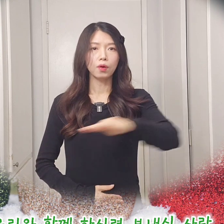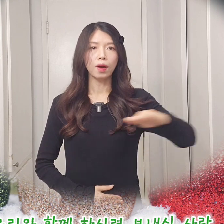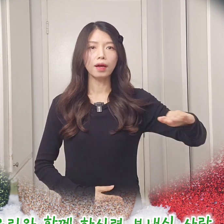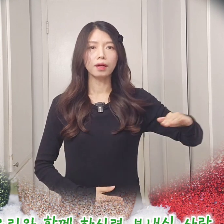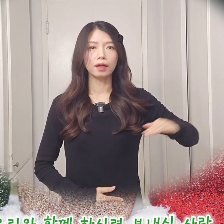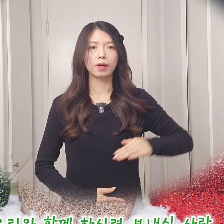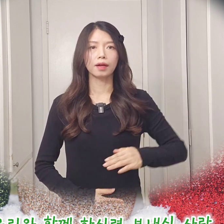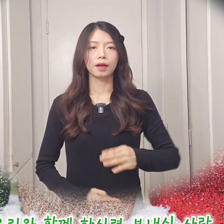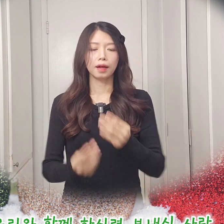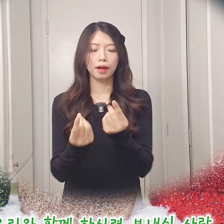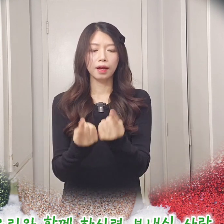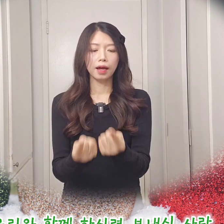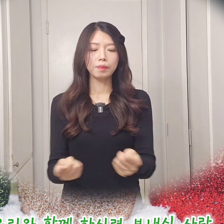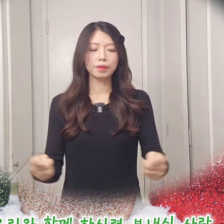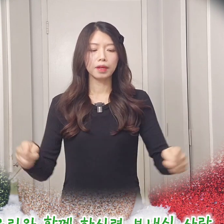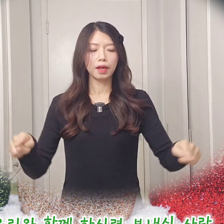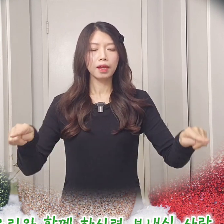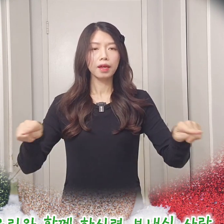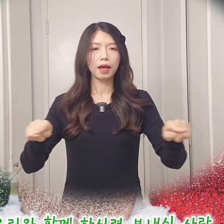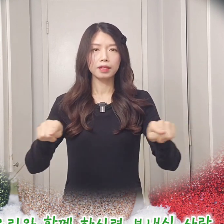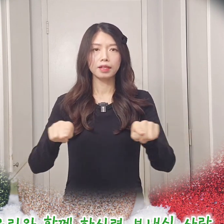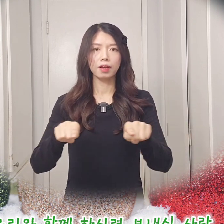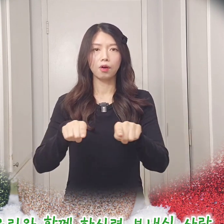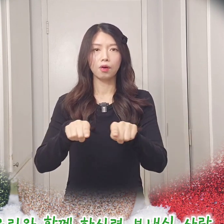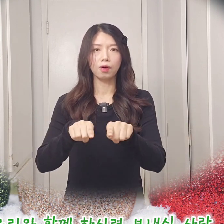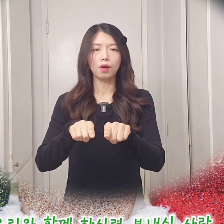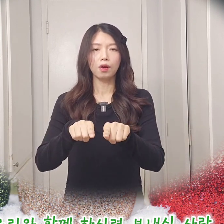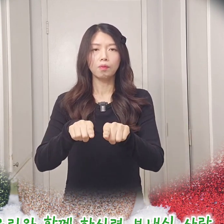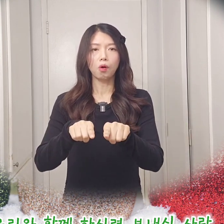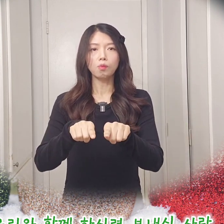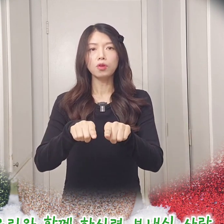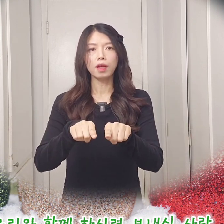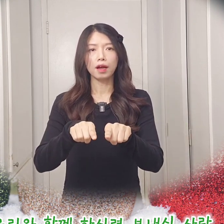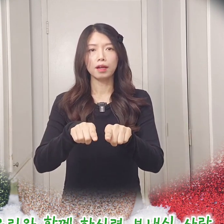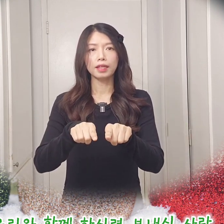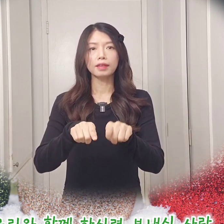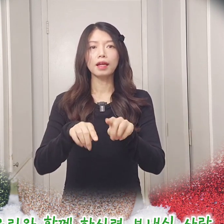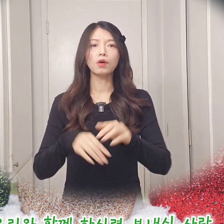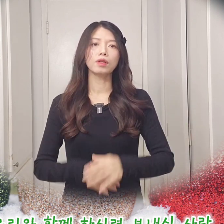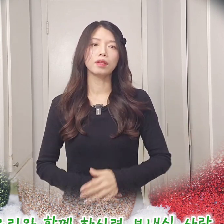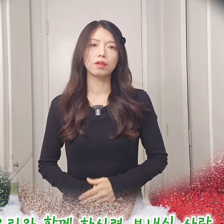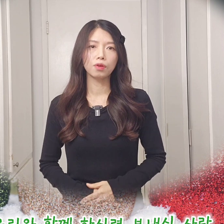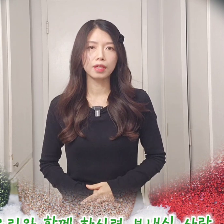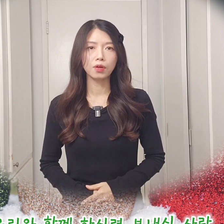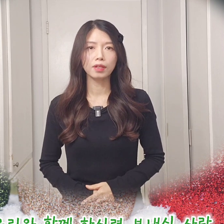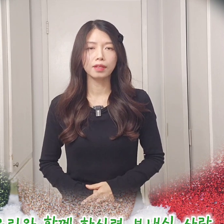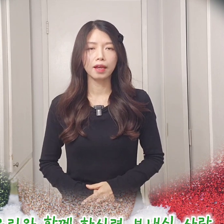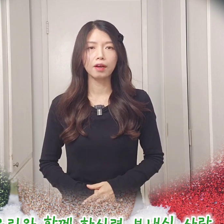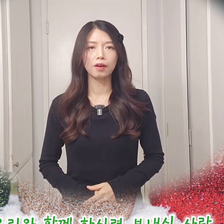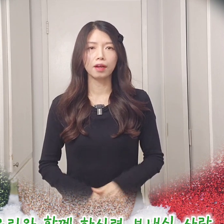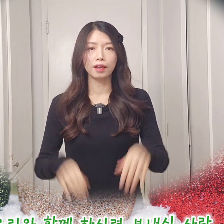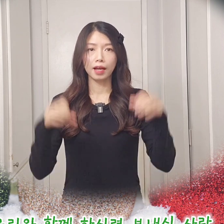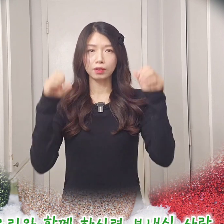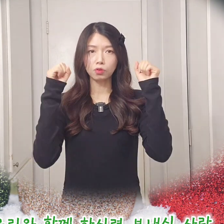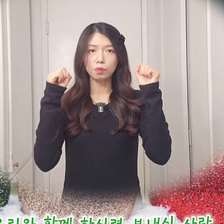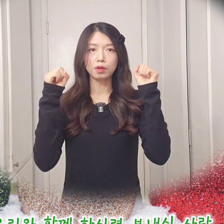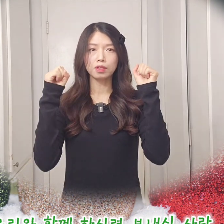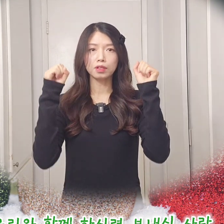우리와 함께 하시려. 머물다, 있다라고 한 뜻의 수어를 사용했는데요. 양손 주먹을